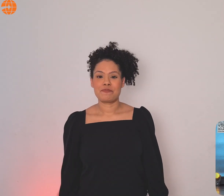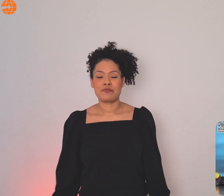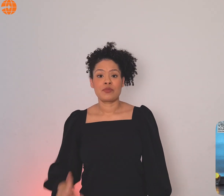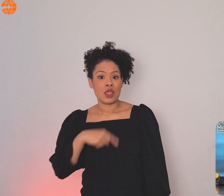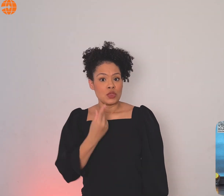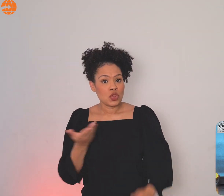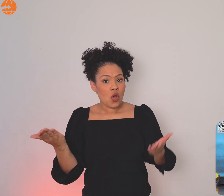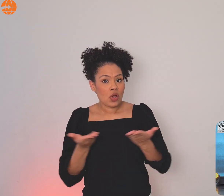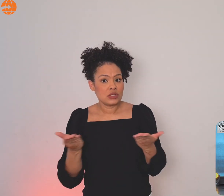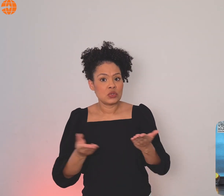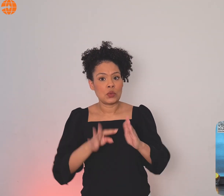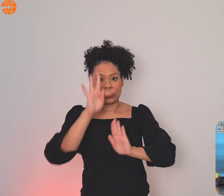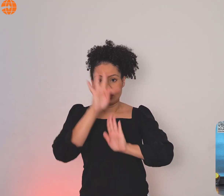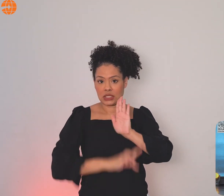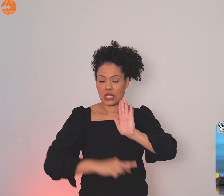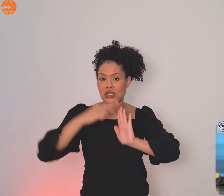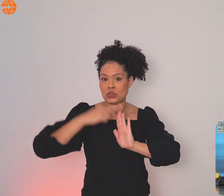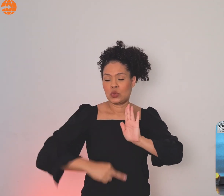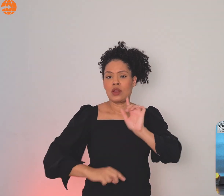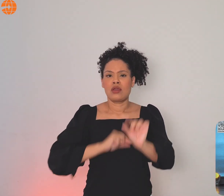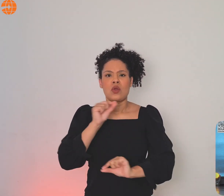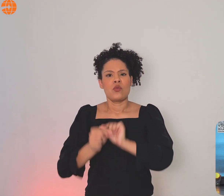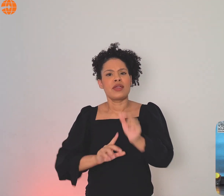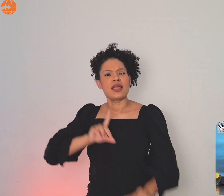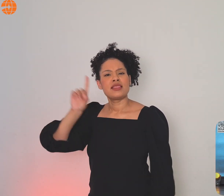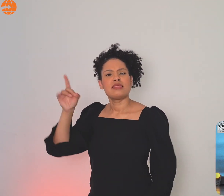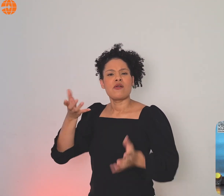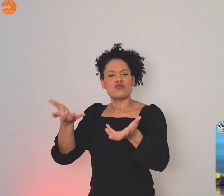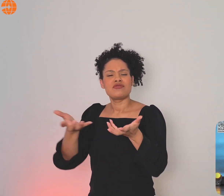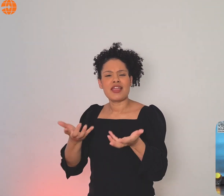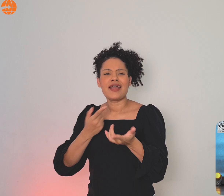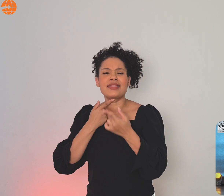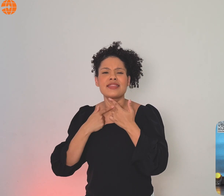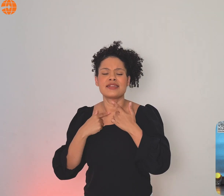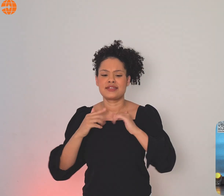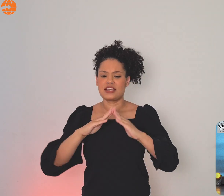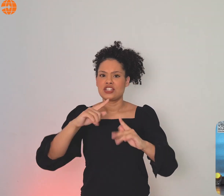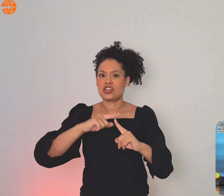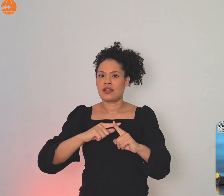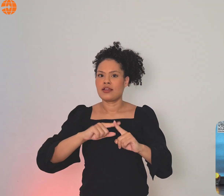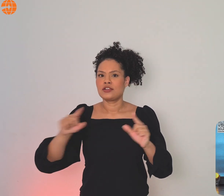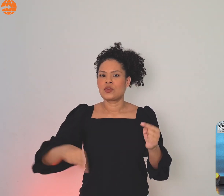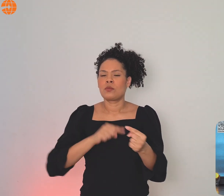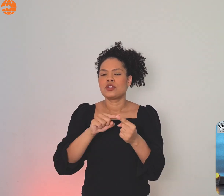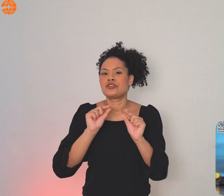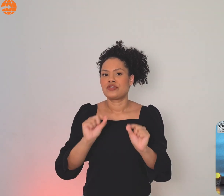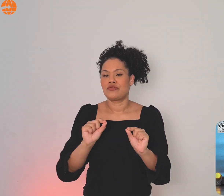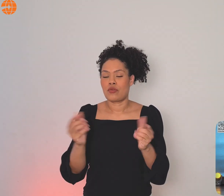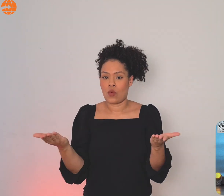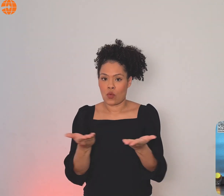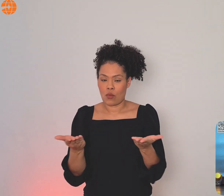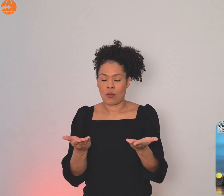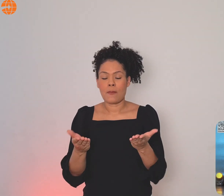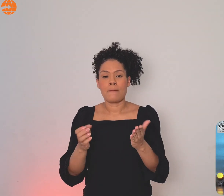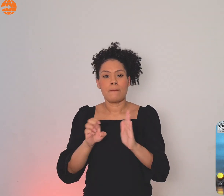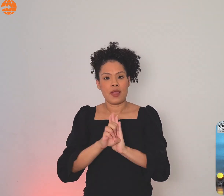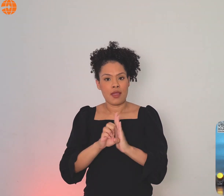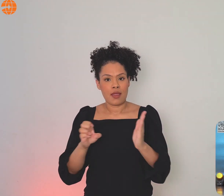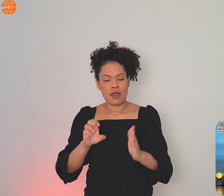Deus espera do seu povo, o que Deus espera da igreja. Abra sua Bíblia em Êxodo capítulo